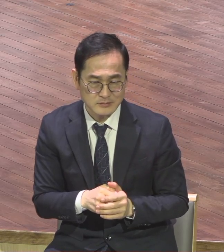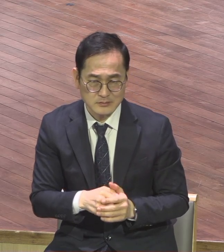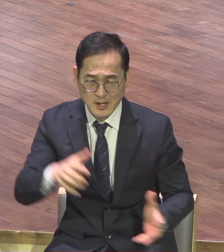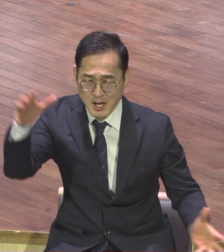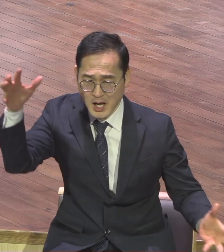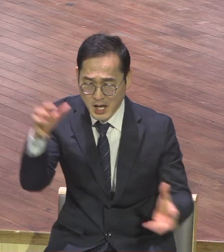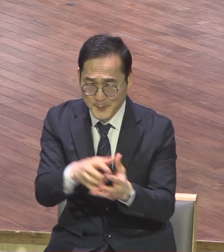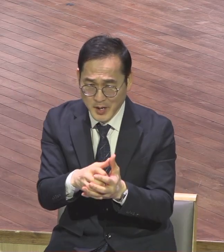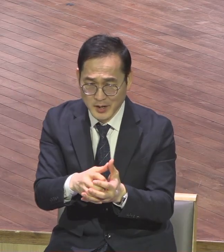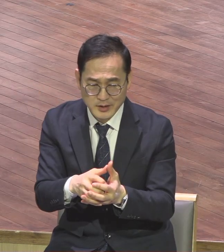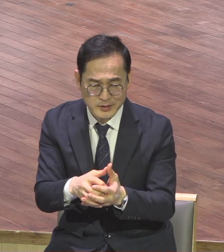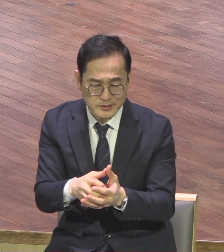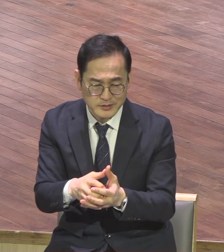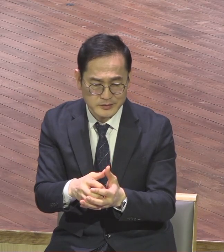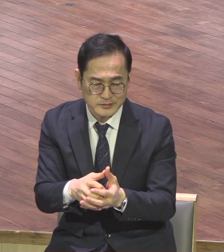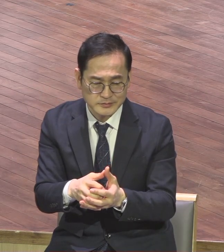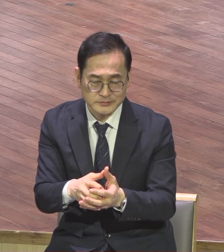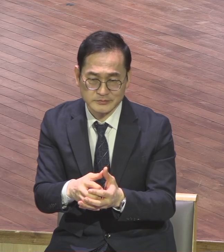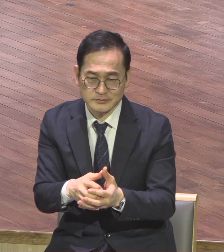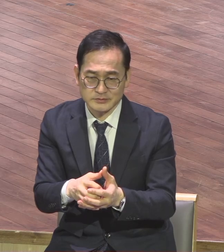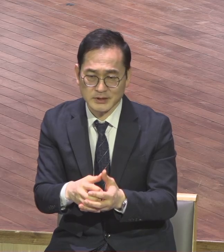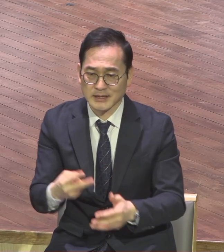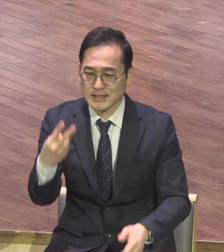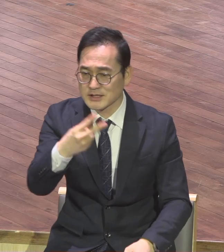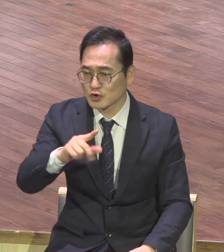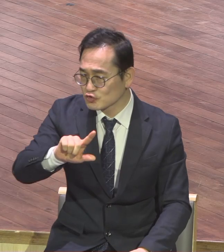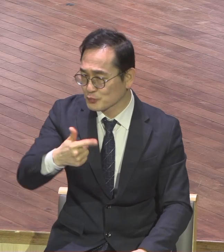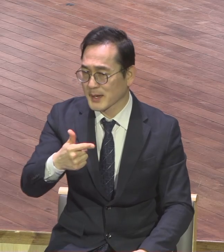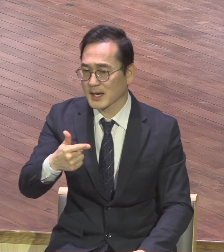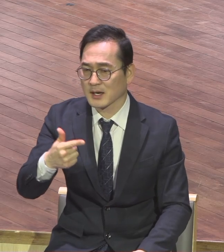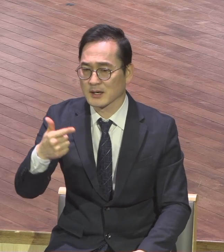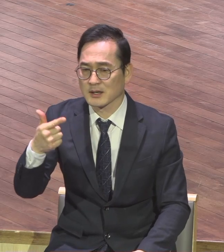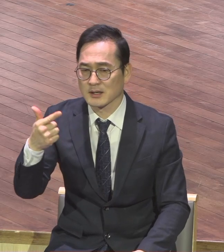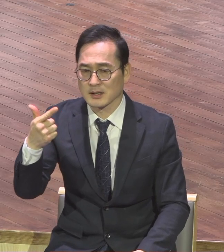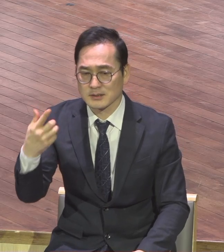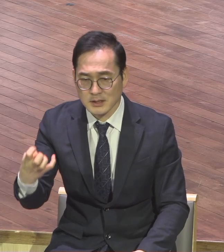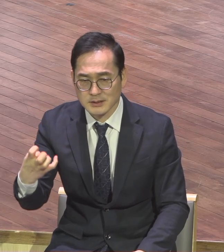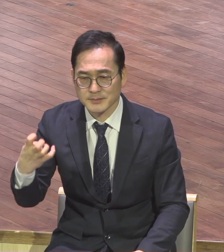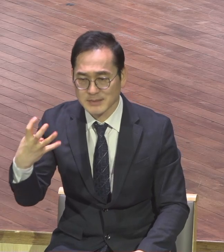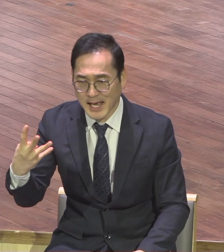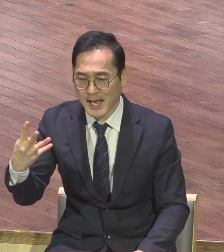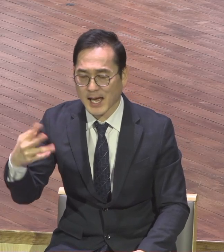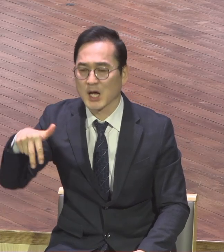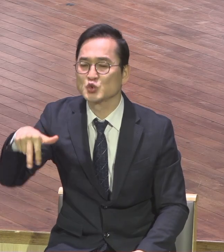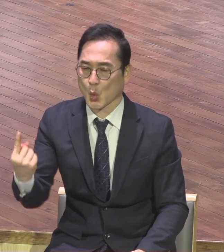2,644조 3인 1조 구성이 지금 보고가 오늘 아침까지 왔습니다.